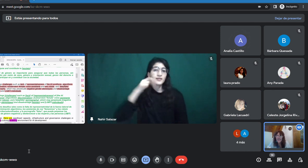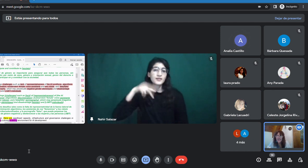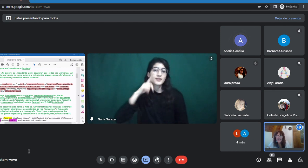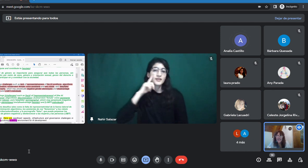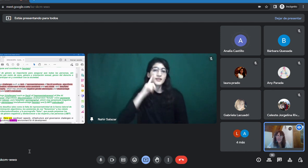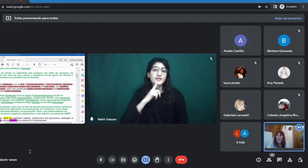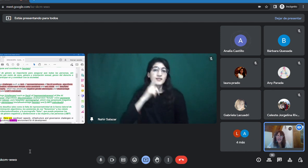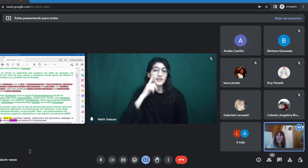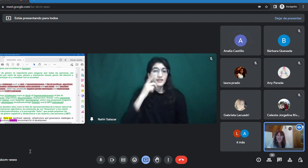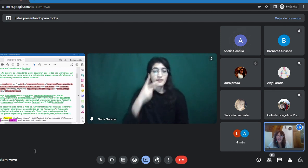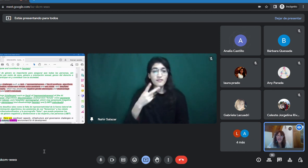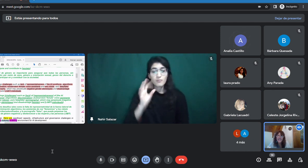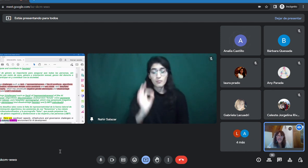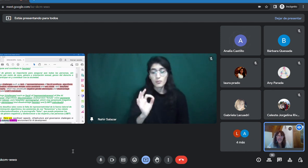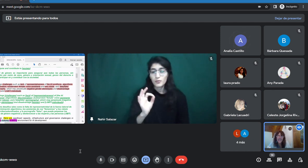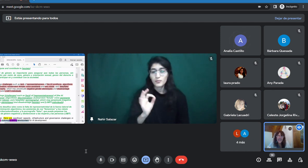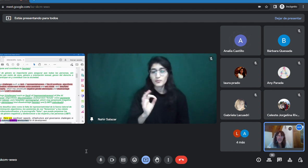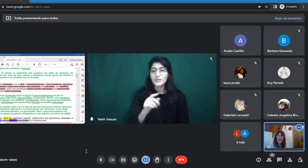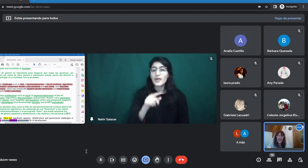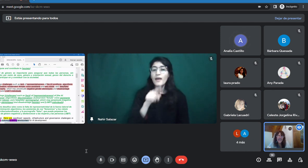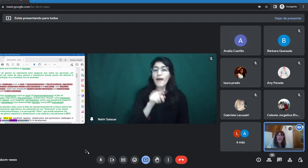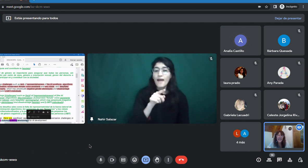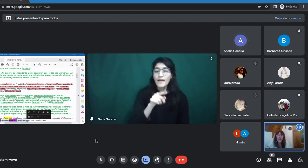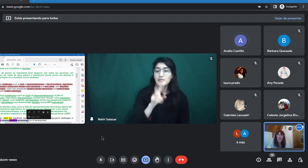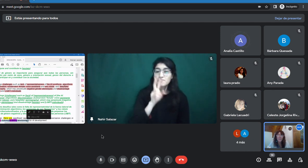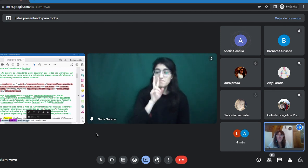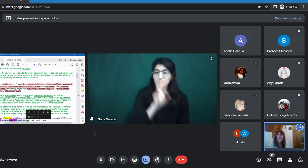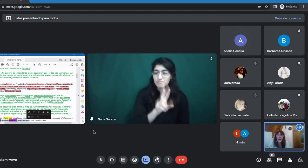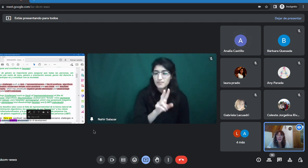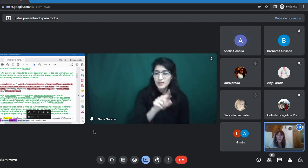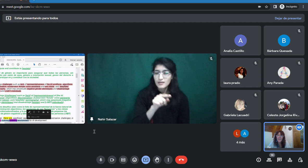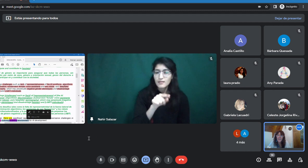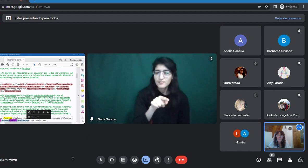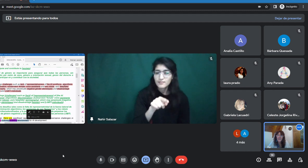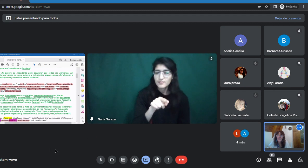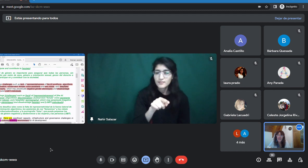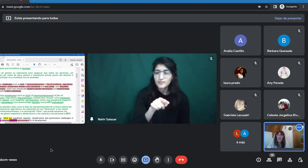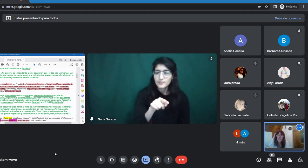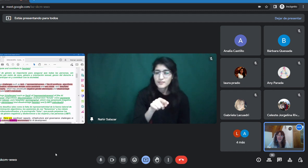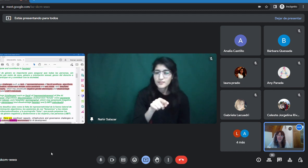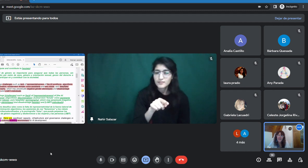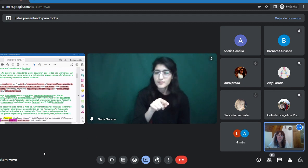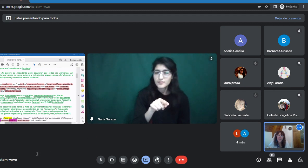lado, en esta parte, fíjense, ahí, ¿cómo está?